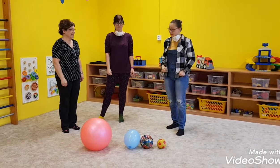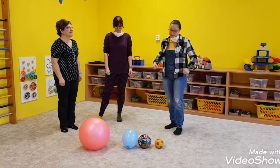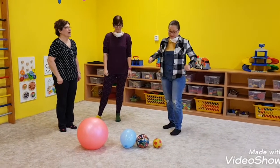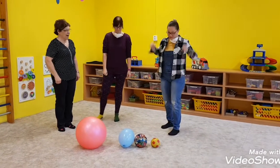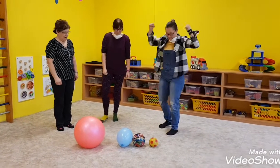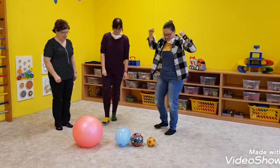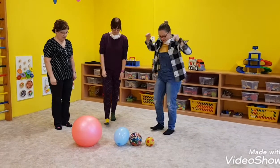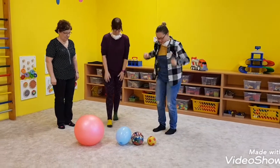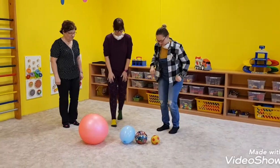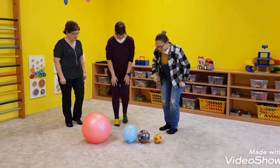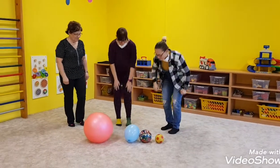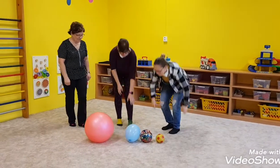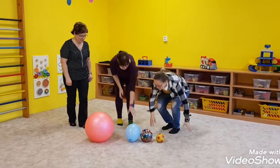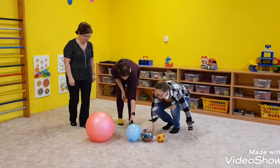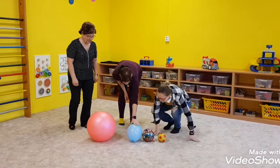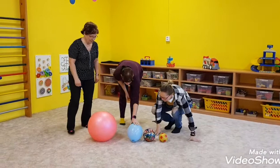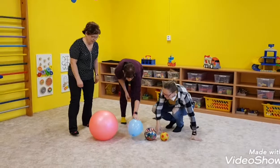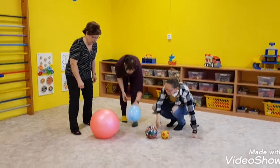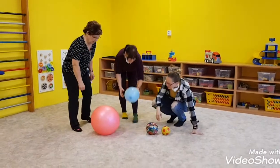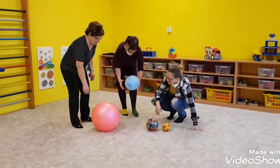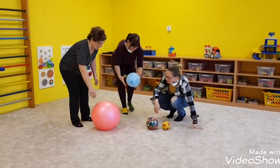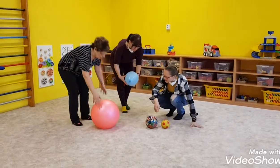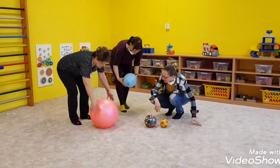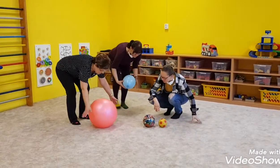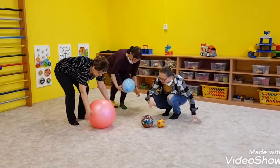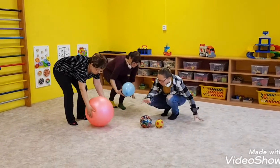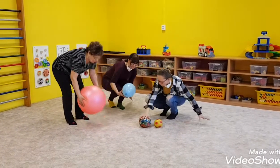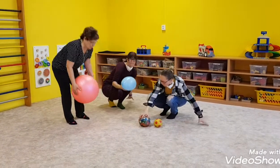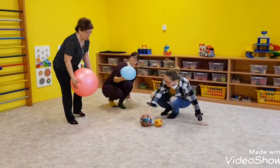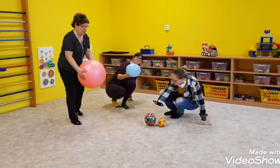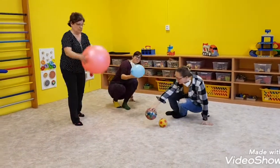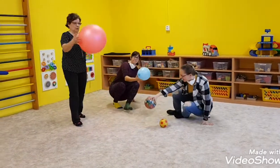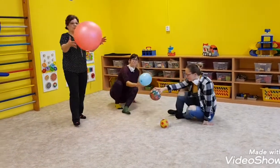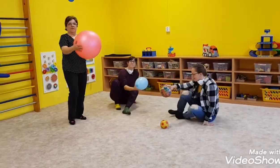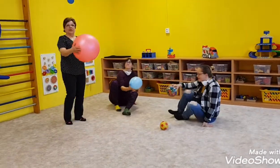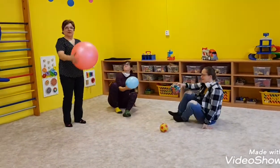Jdeme cvičit. Vemte si každá nějaký balon. Největší.